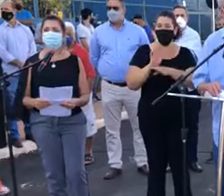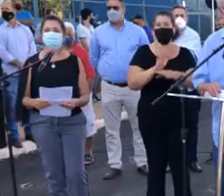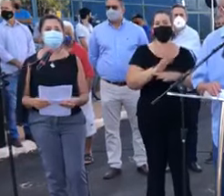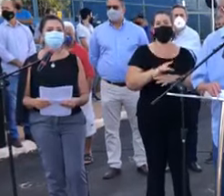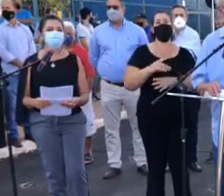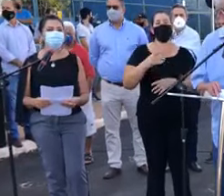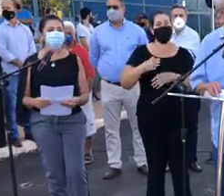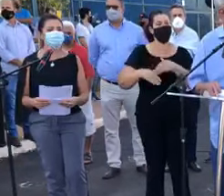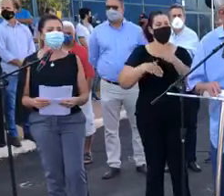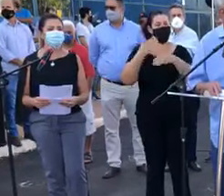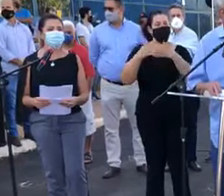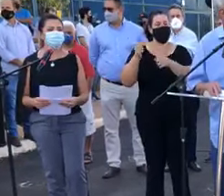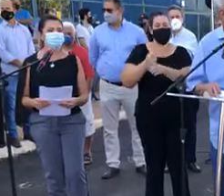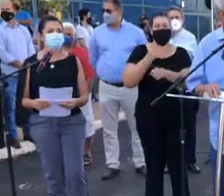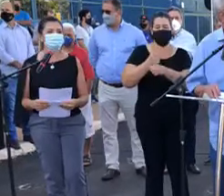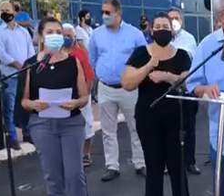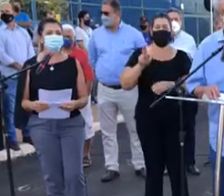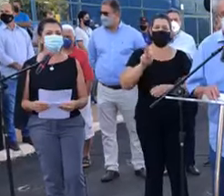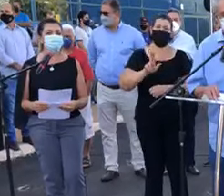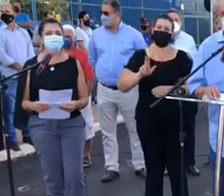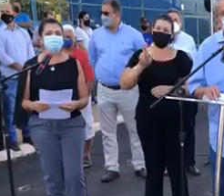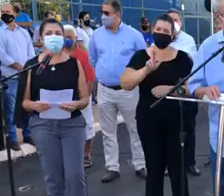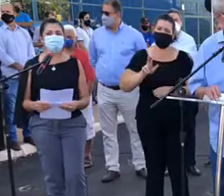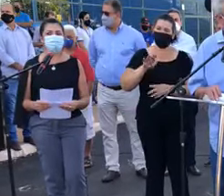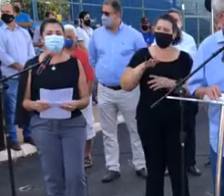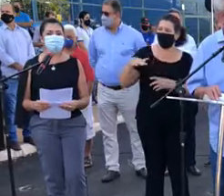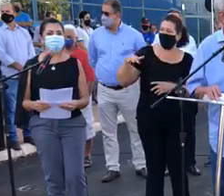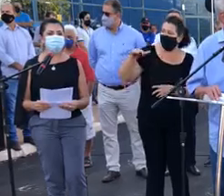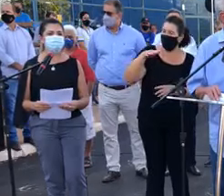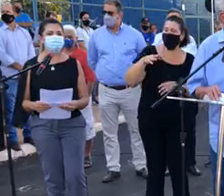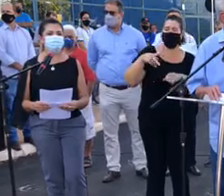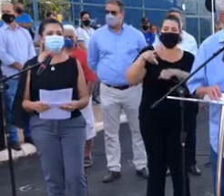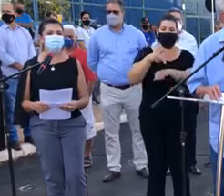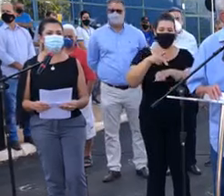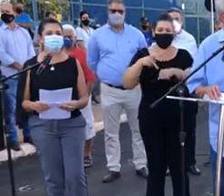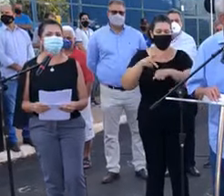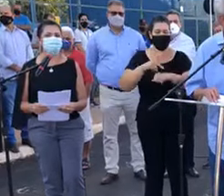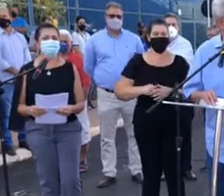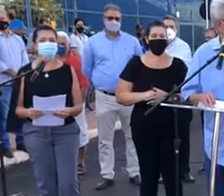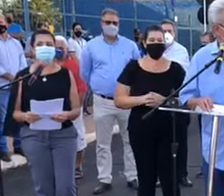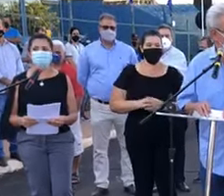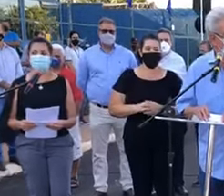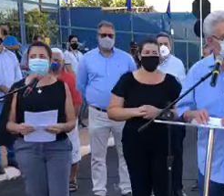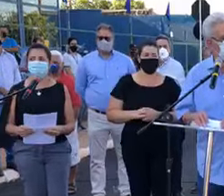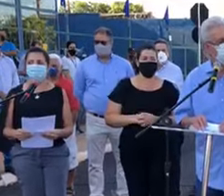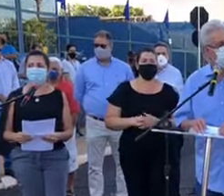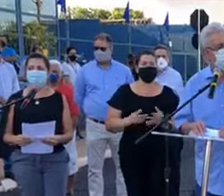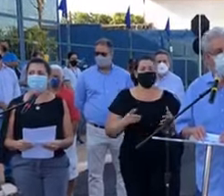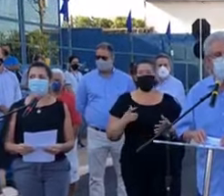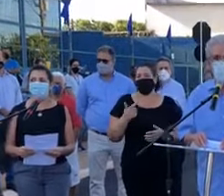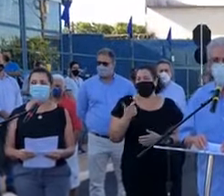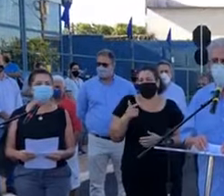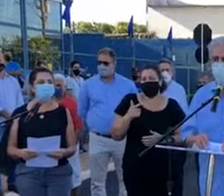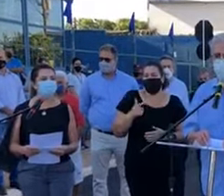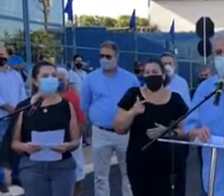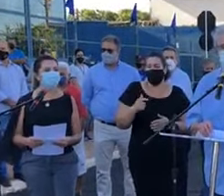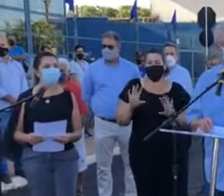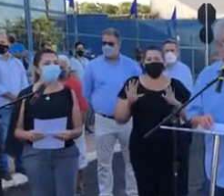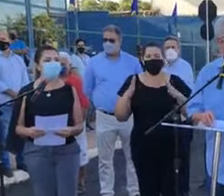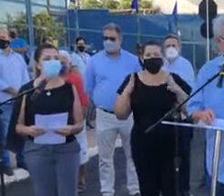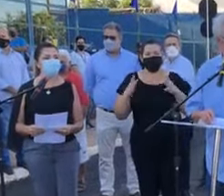a construir a nossa cidade, a nossa região e o nosso país. Eu acho que não existe homenagem